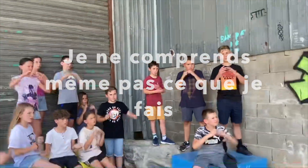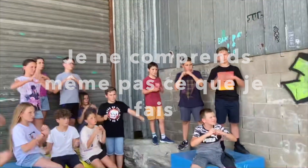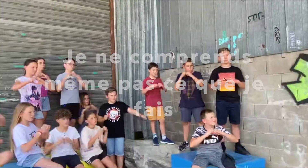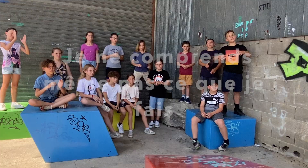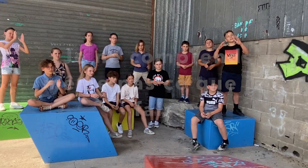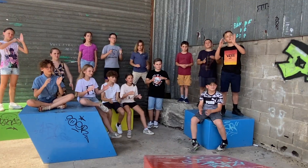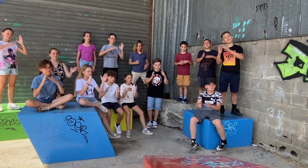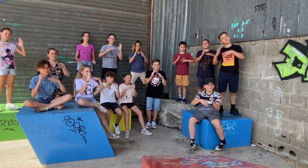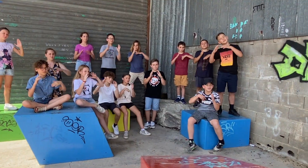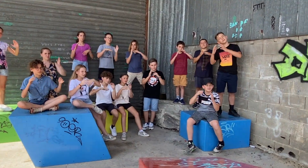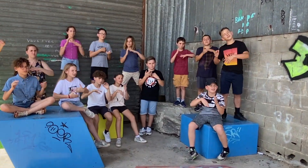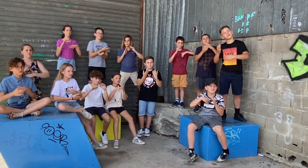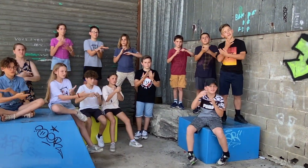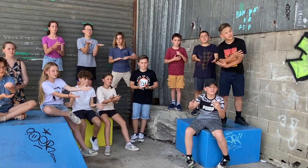C'est